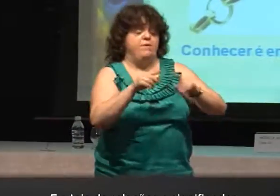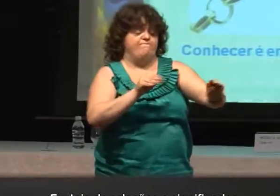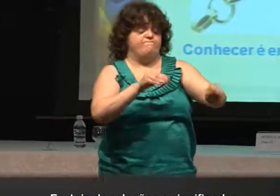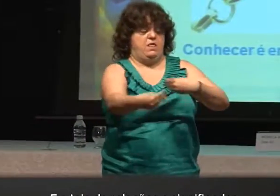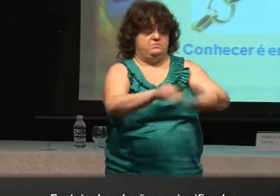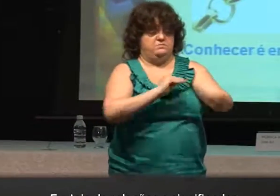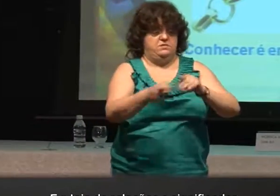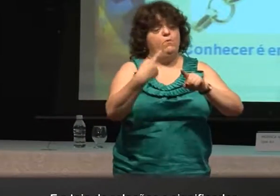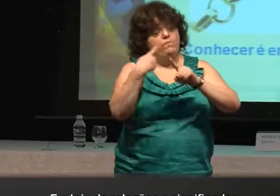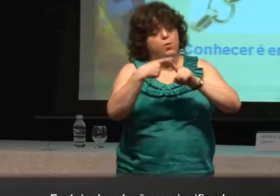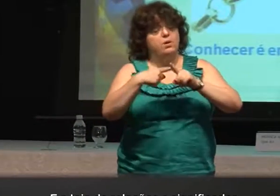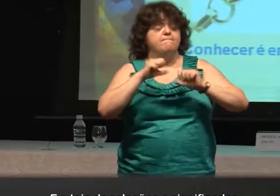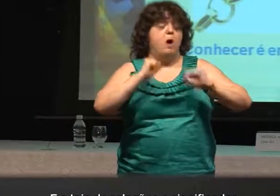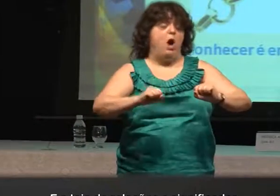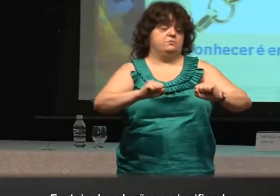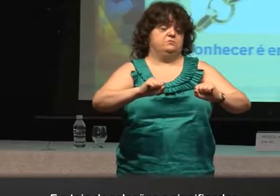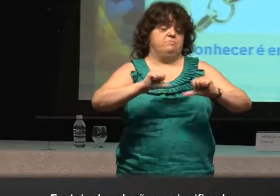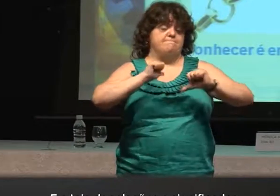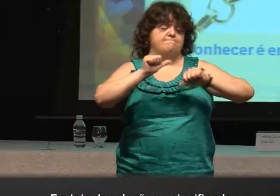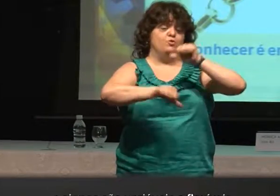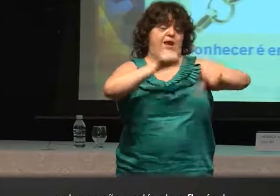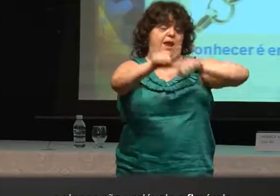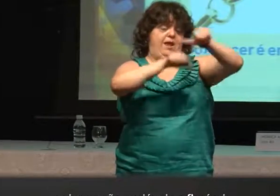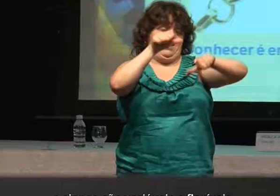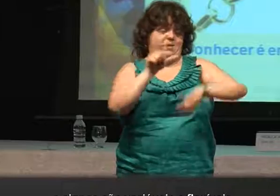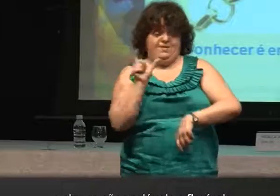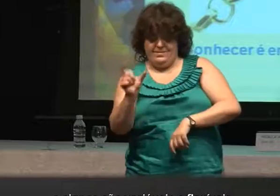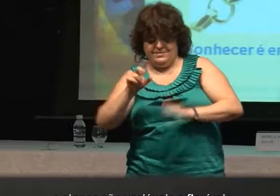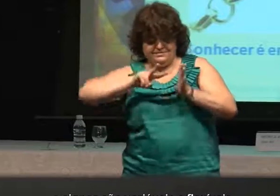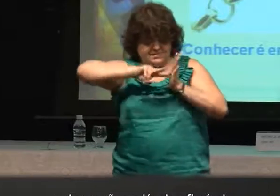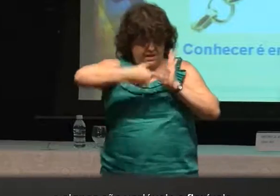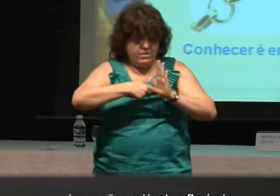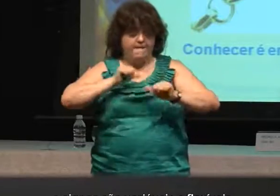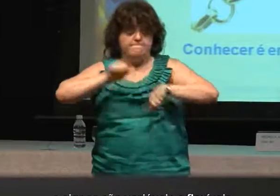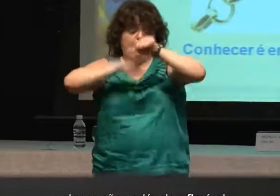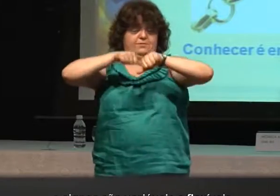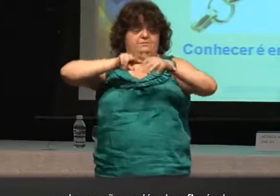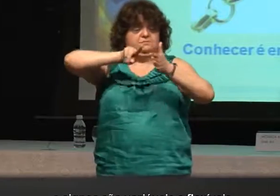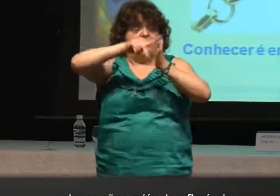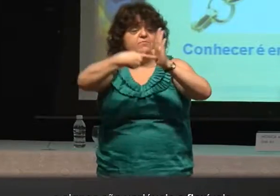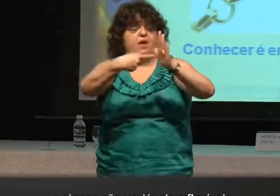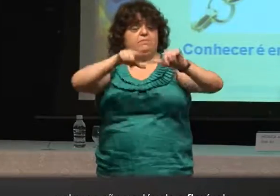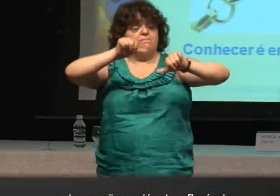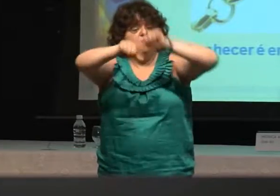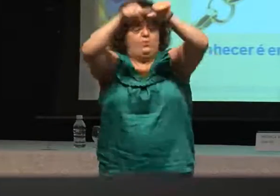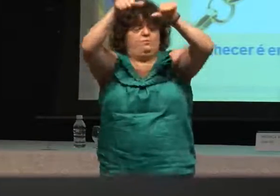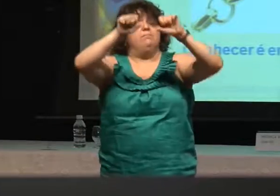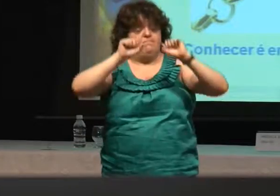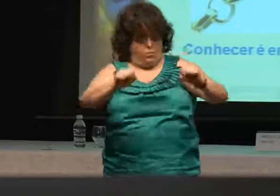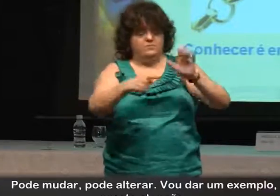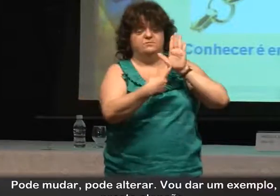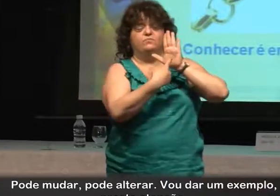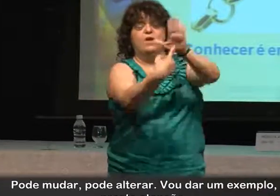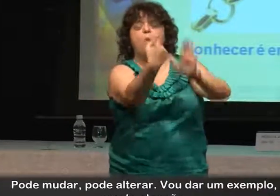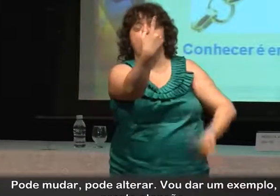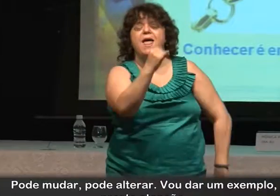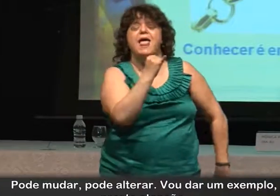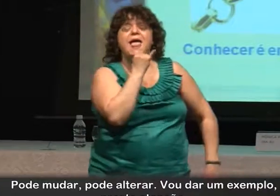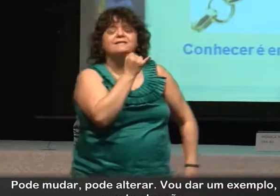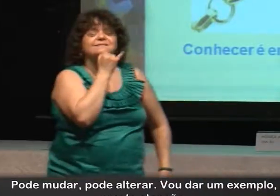E a teia de relações e significados e signos são variáveis e flexíveis. Pode mudar, pode